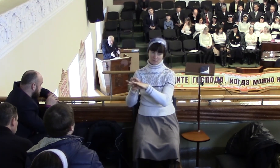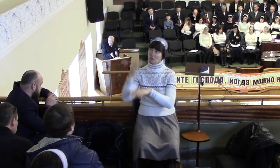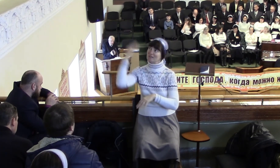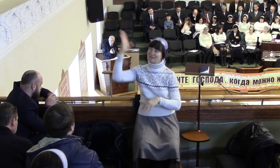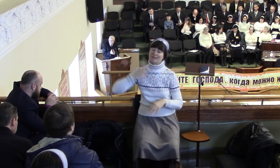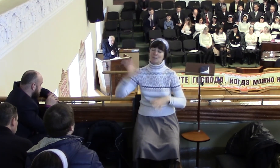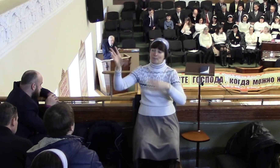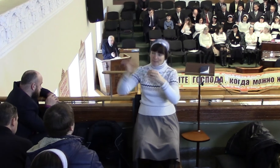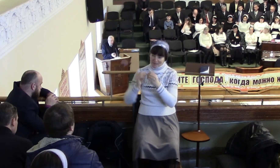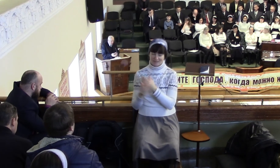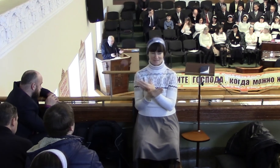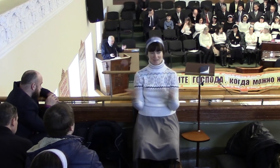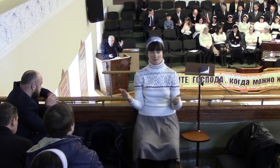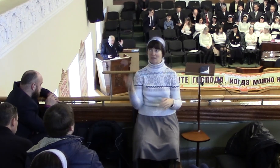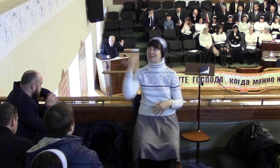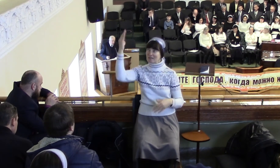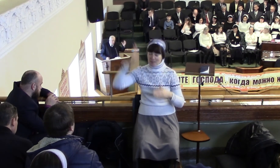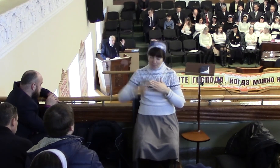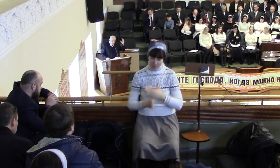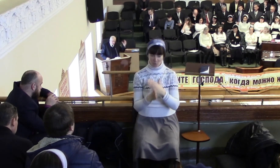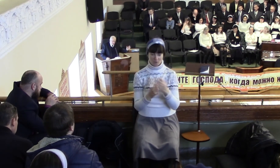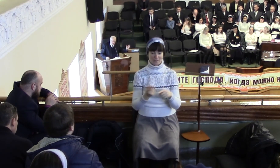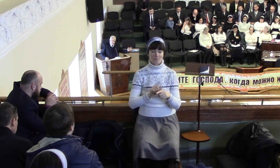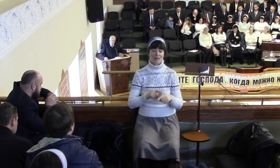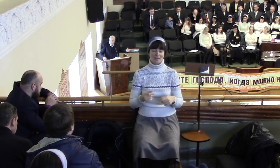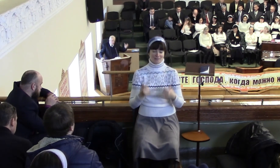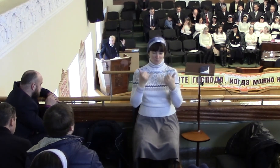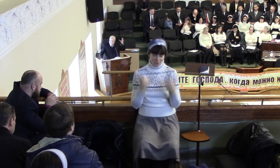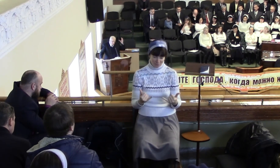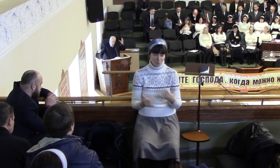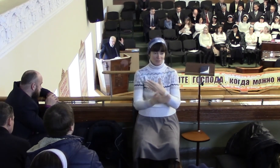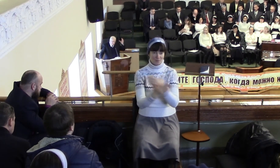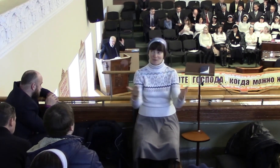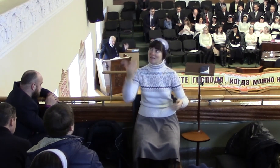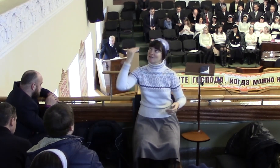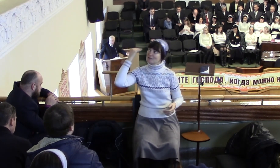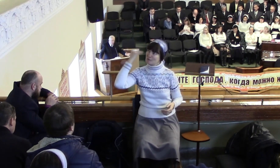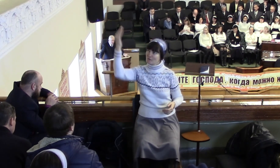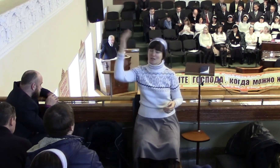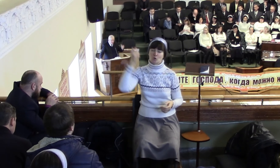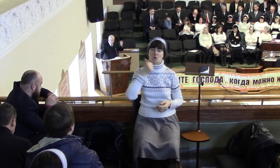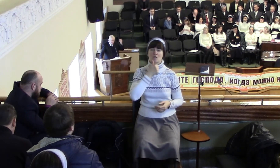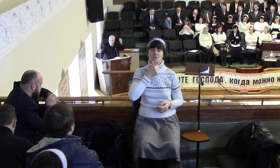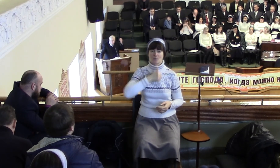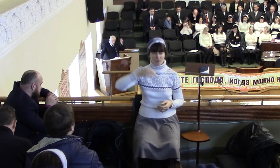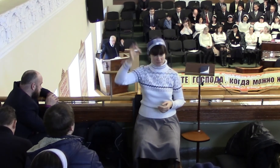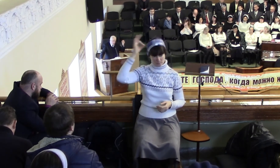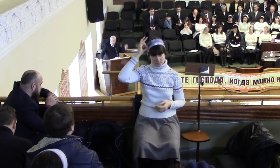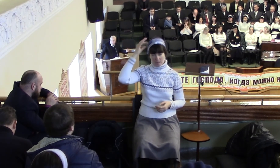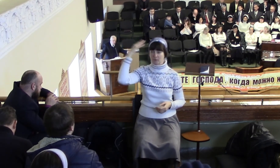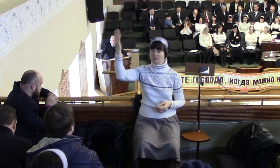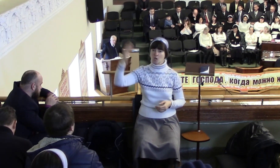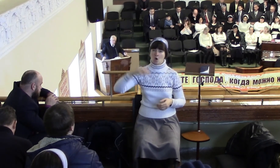нами, Ты помог нам. И поэтому сегодня мы Твое имя, мы Твое ломимое тело вспоминаем, мы Твою